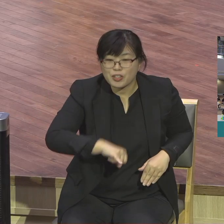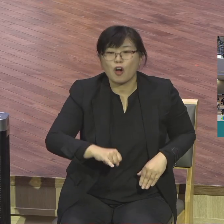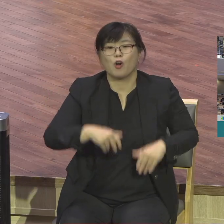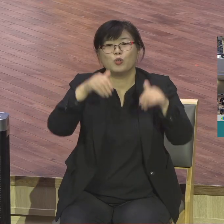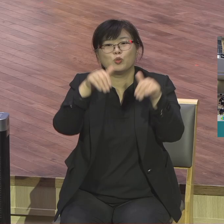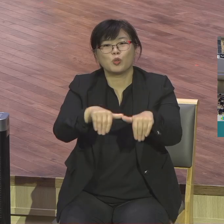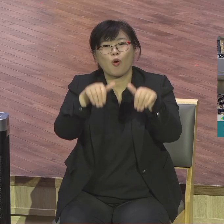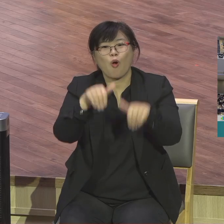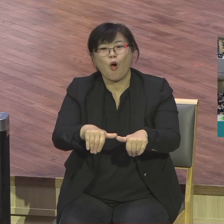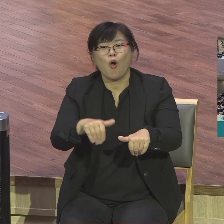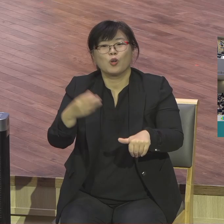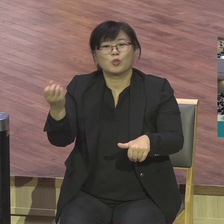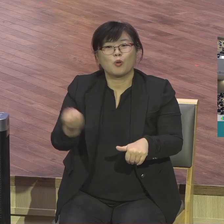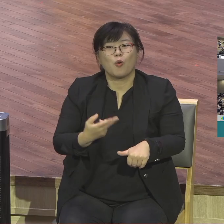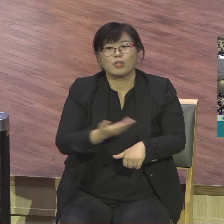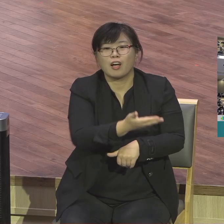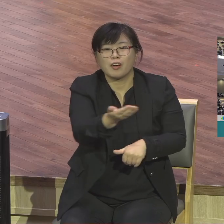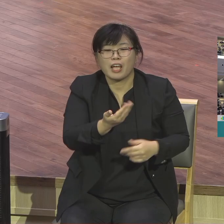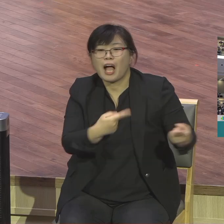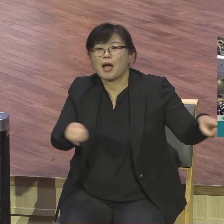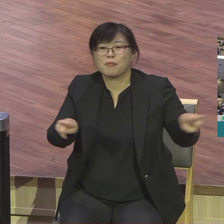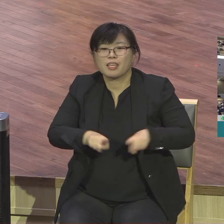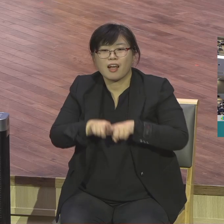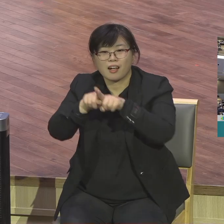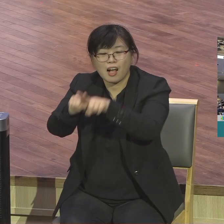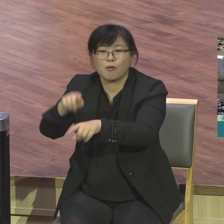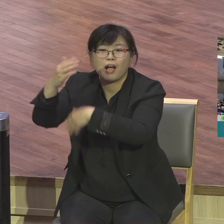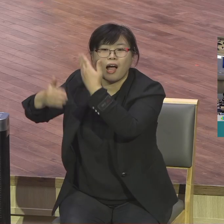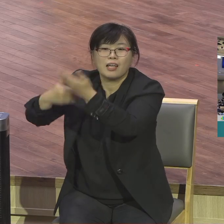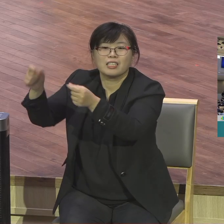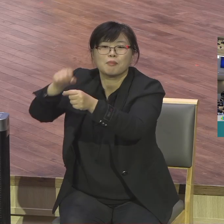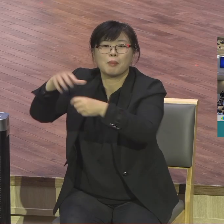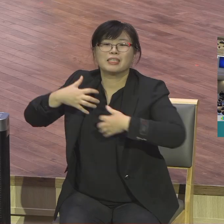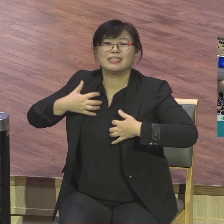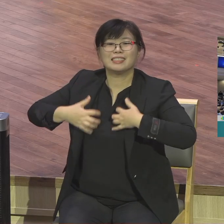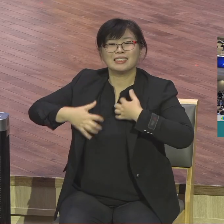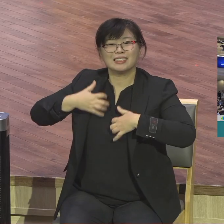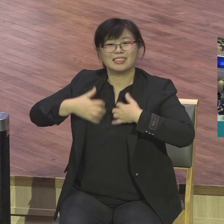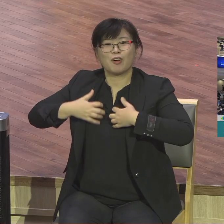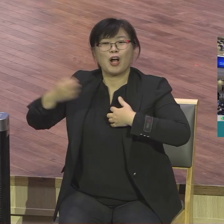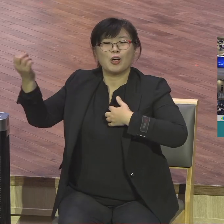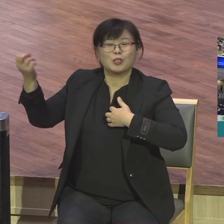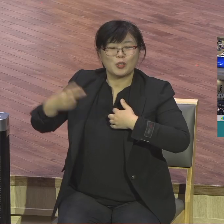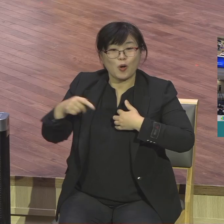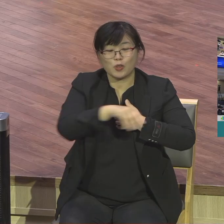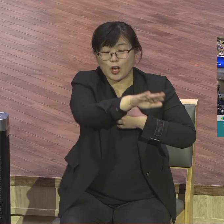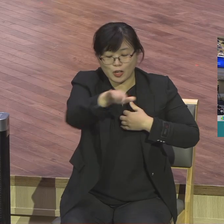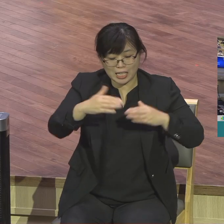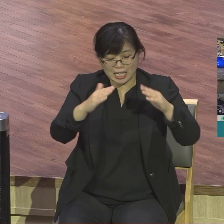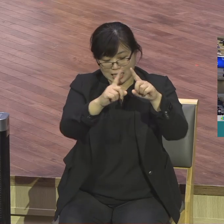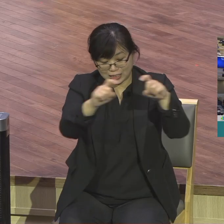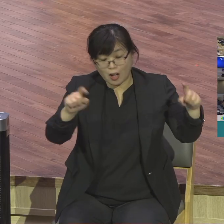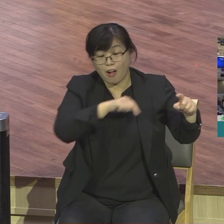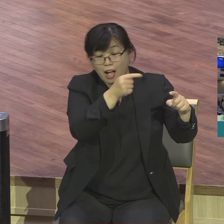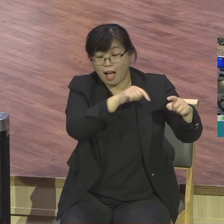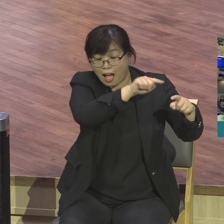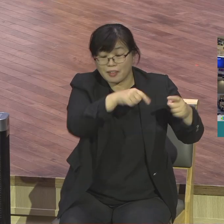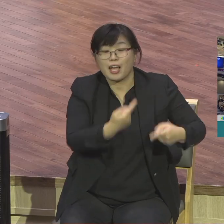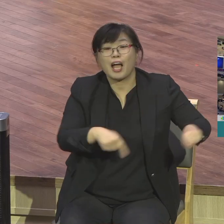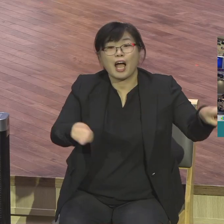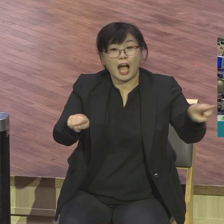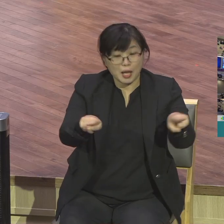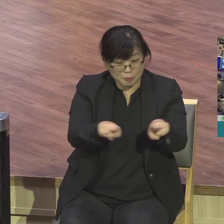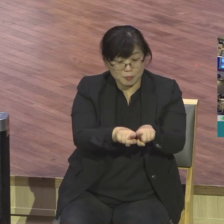여호와께서 절거할 것이여 너희 성중에 있는 내위인과도 그리할지니 내위인은 너희 중에 분기시나